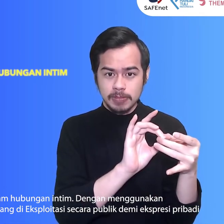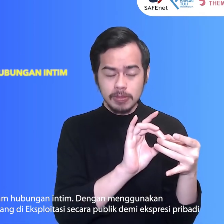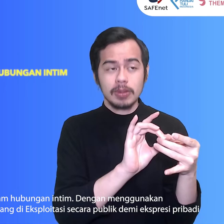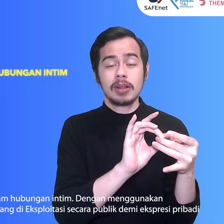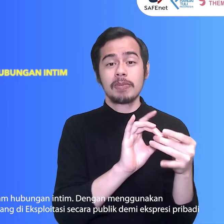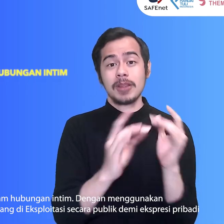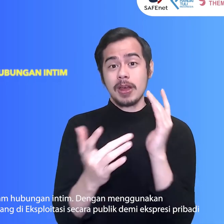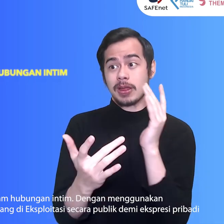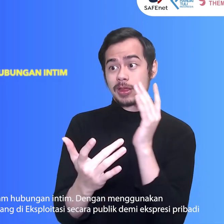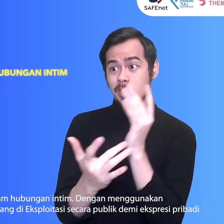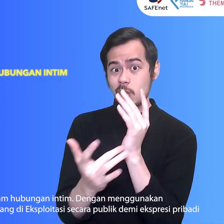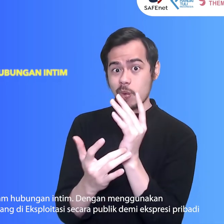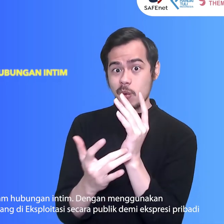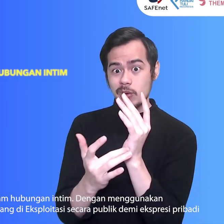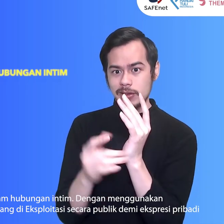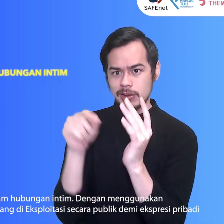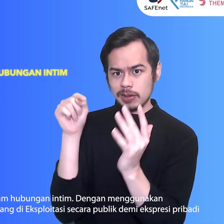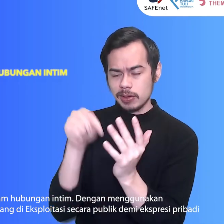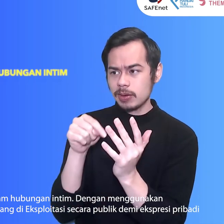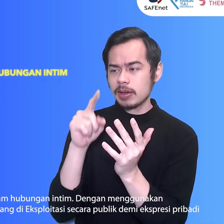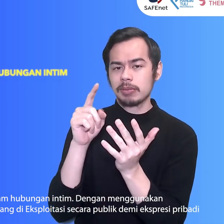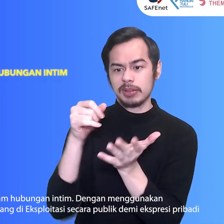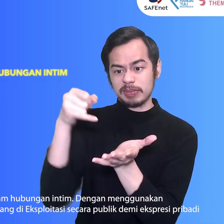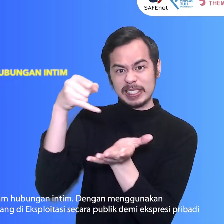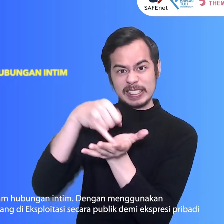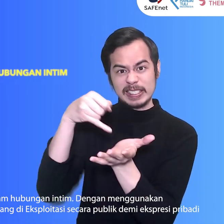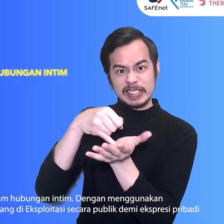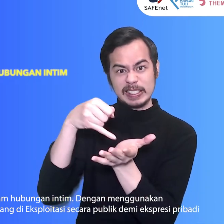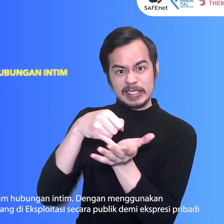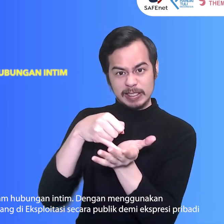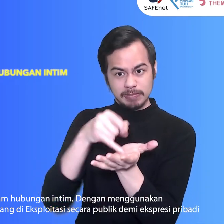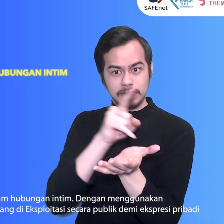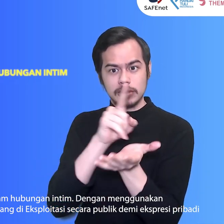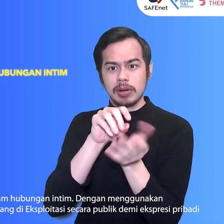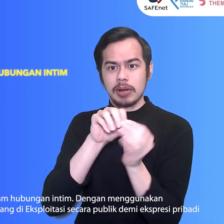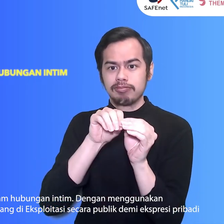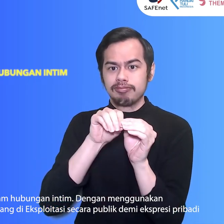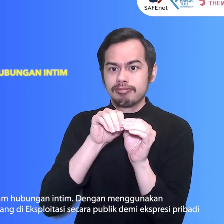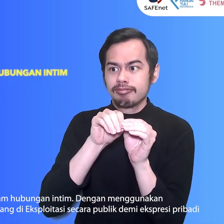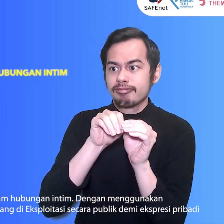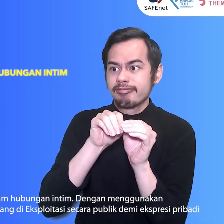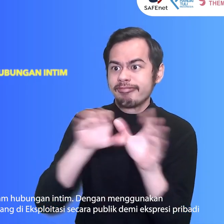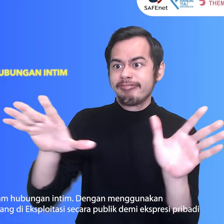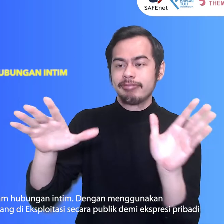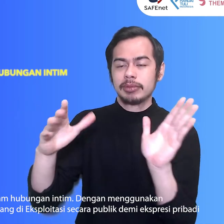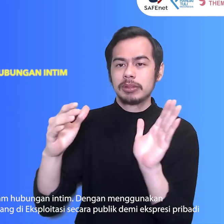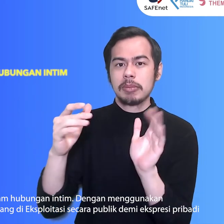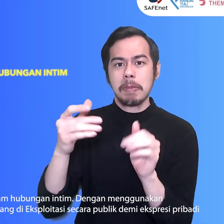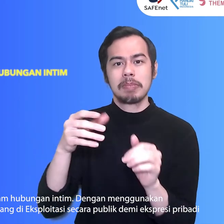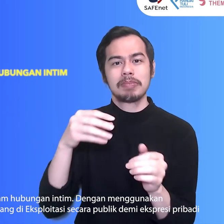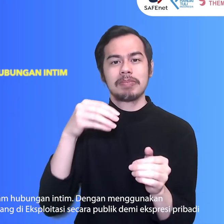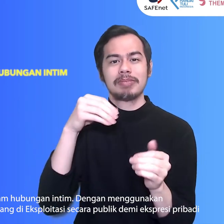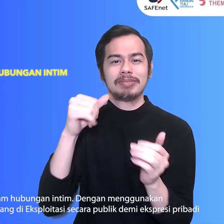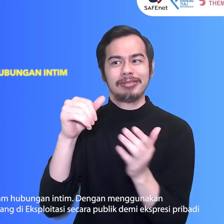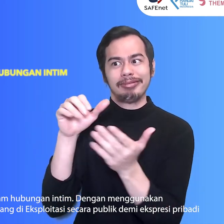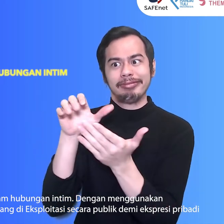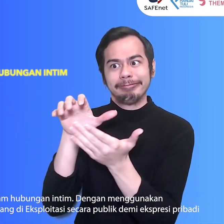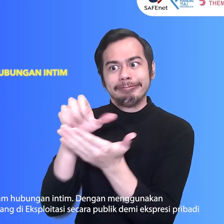Hai dengan menggunakan teknologi untuk menyebarkan konten yang dieksploitasi secara publik demi ekspresi